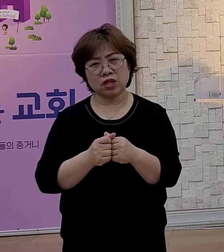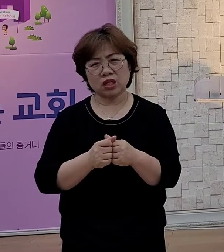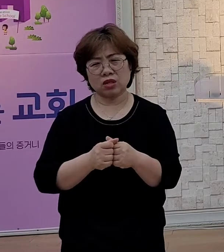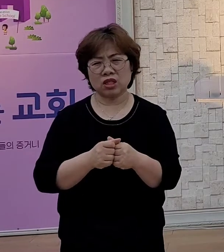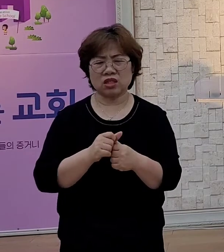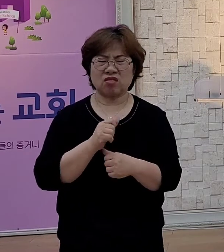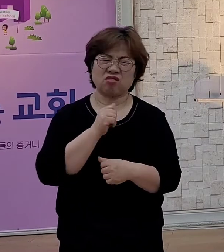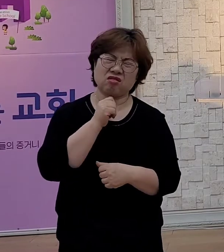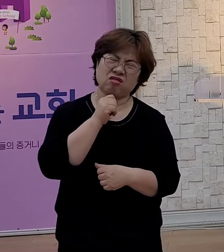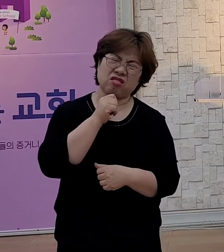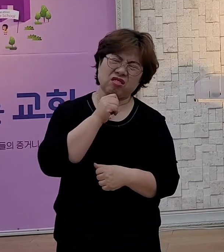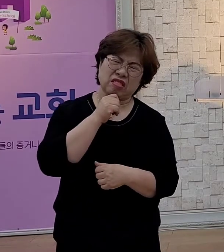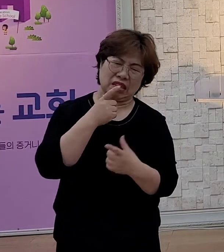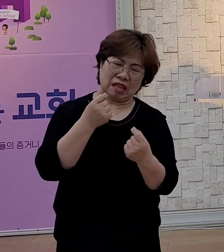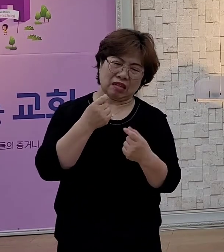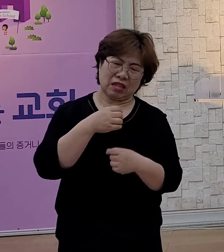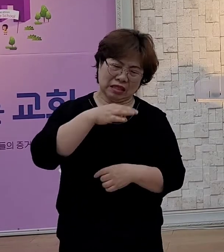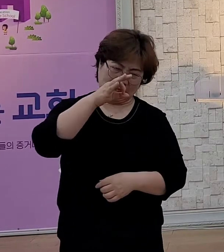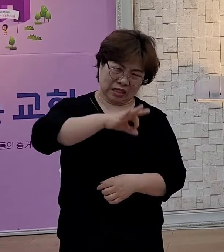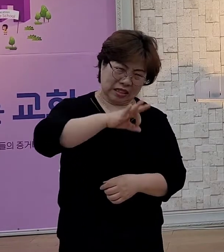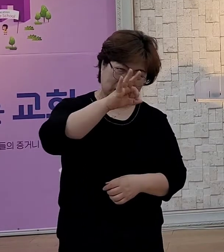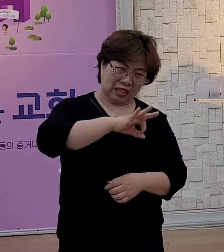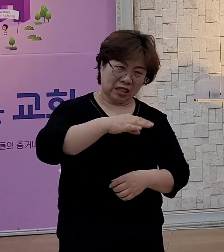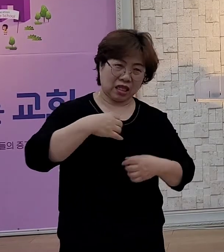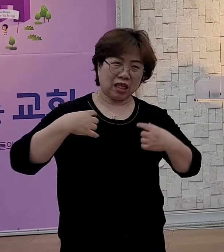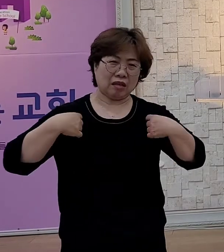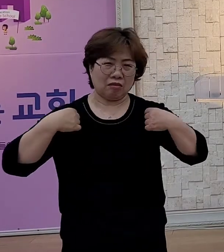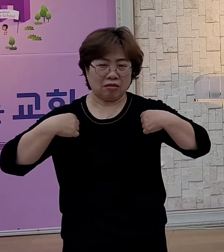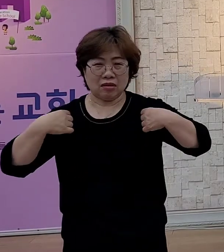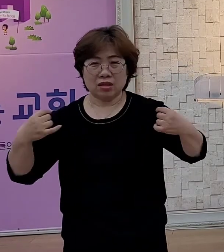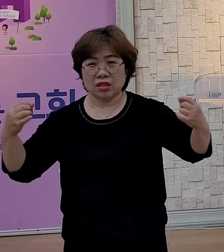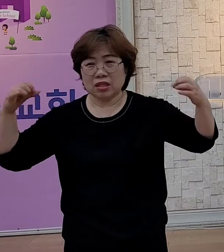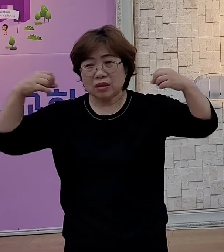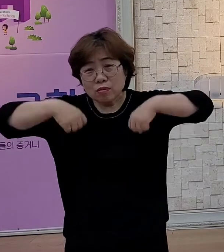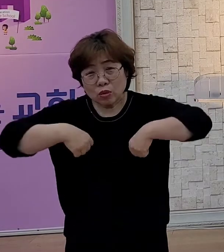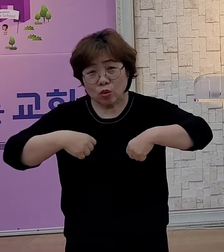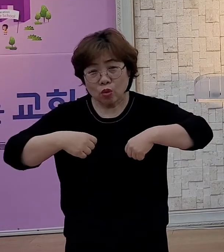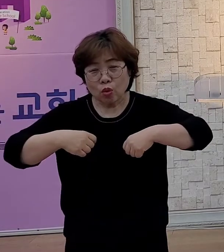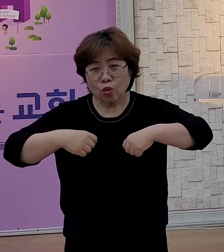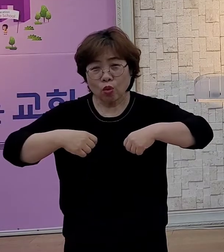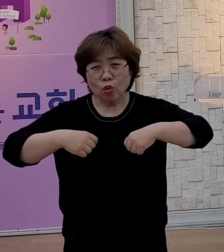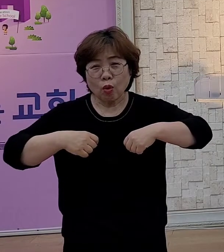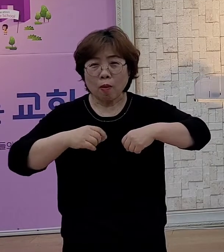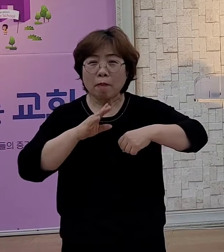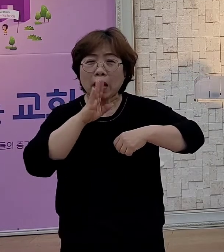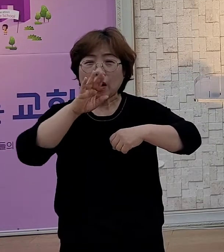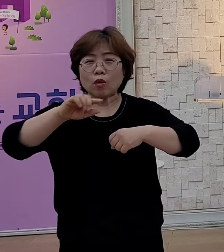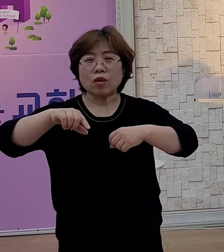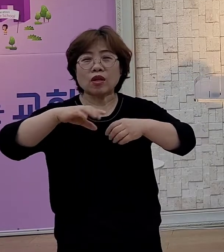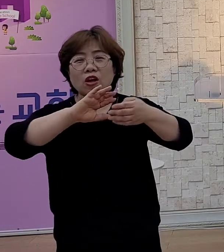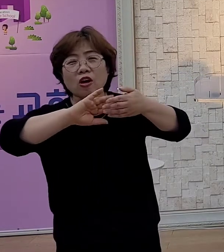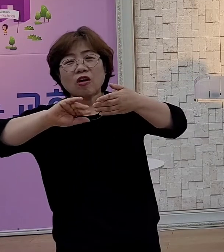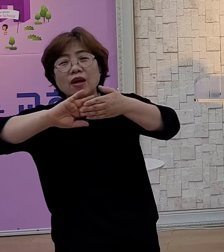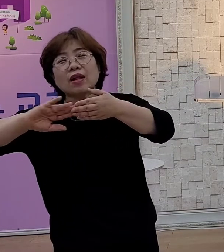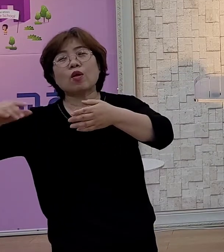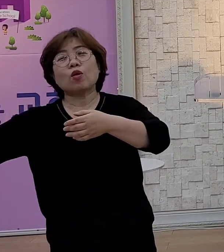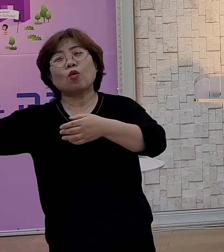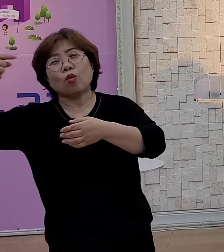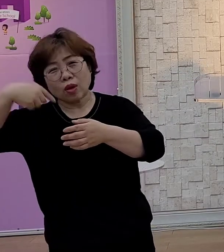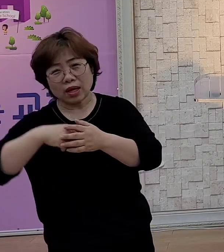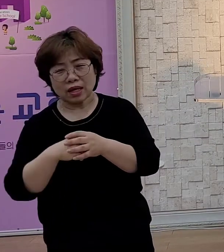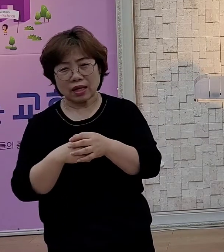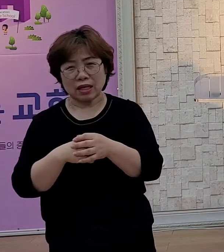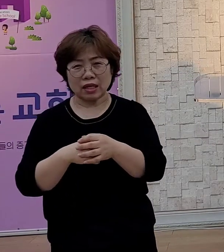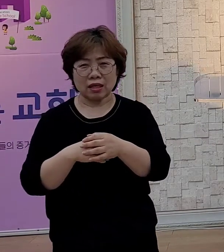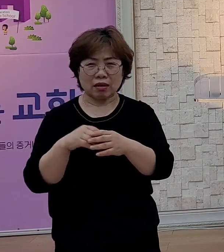남루한 옷차림의 한 사람이 이어서 들어옵니다. 차도